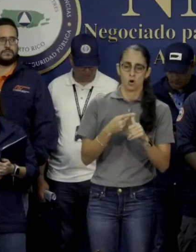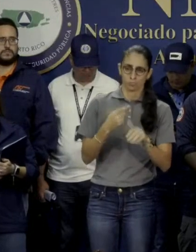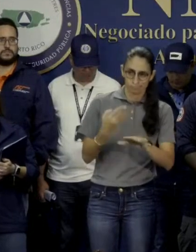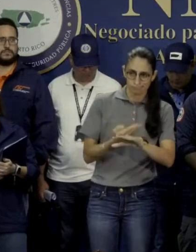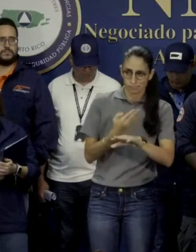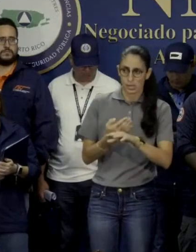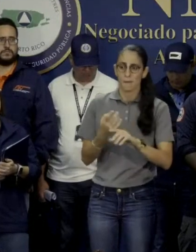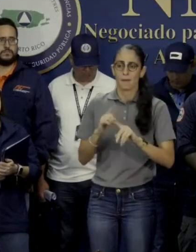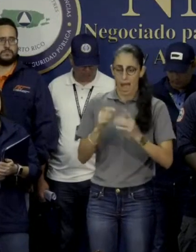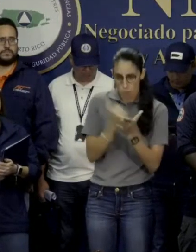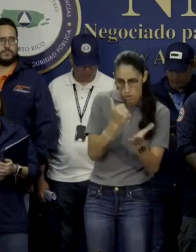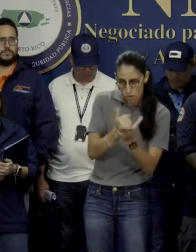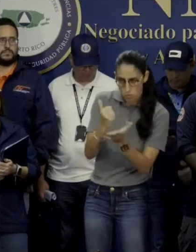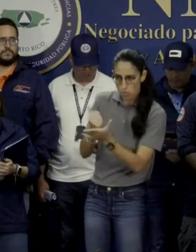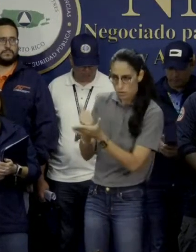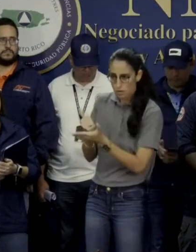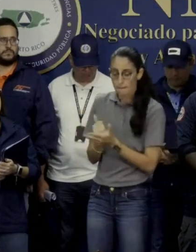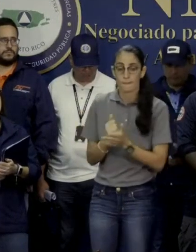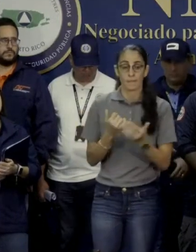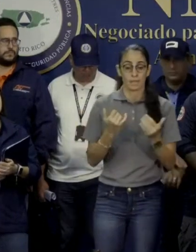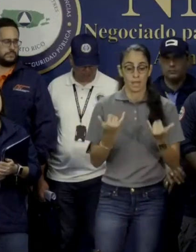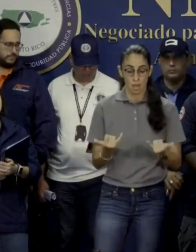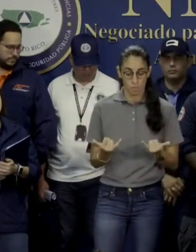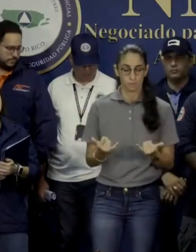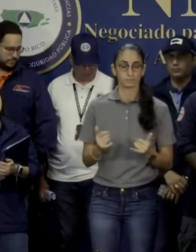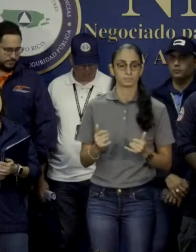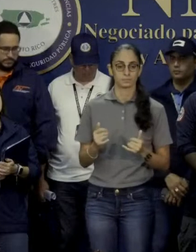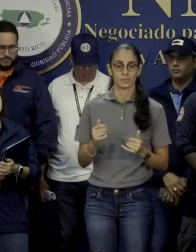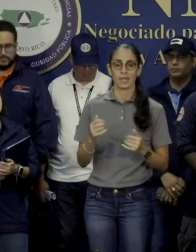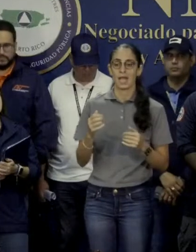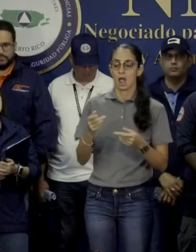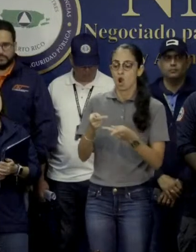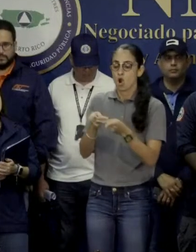respuesta. En este momento dado es en los